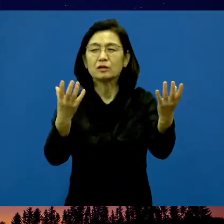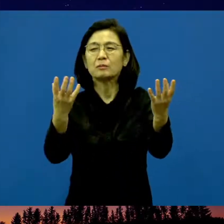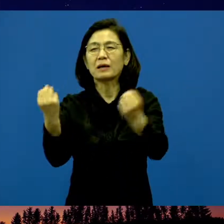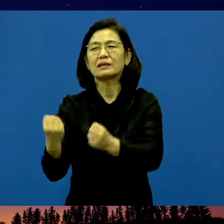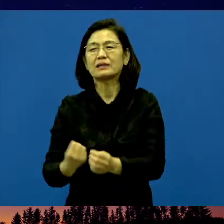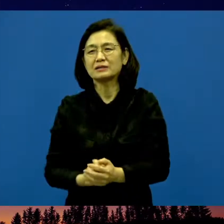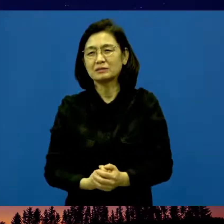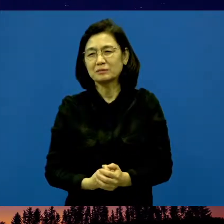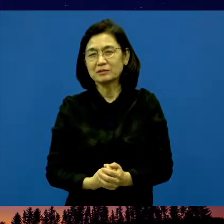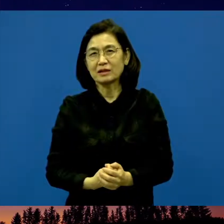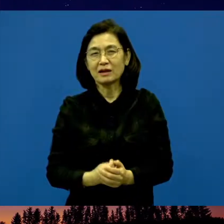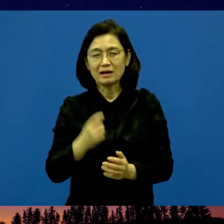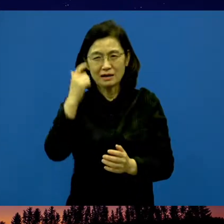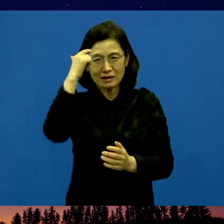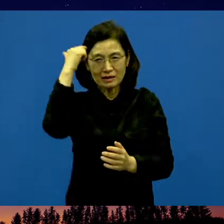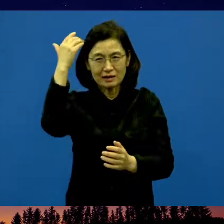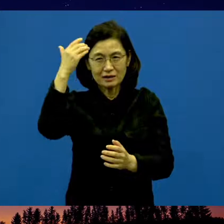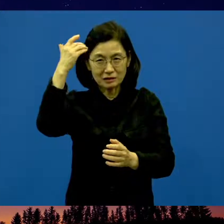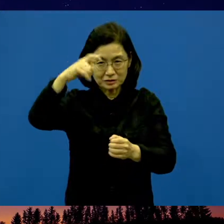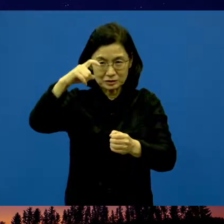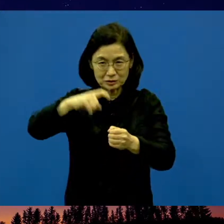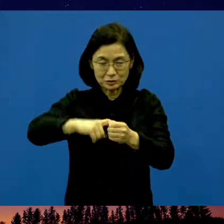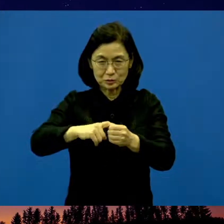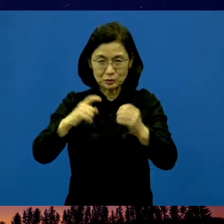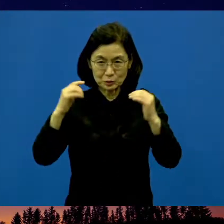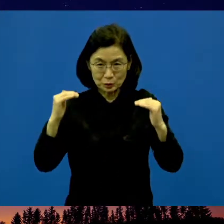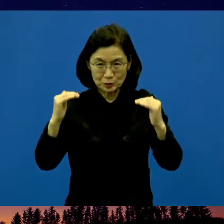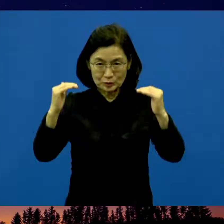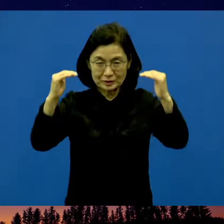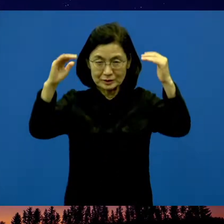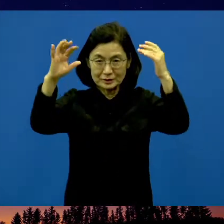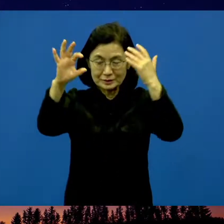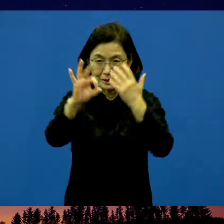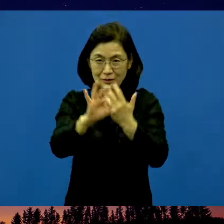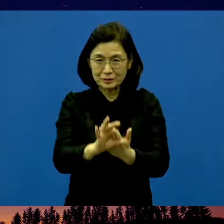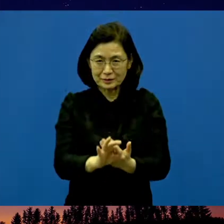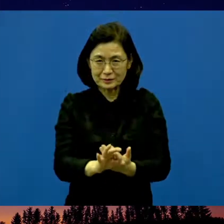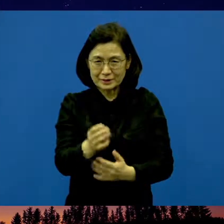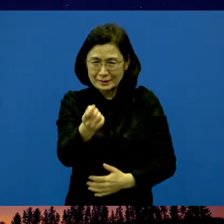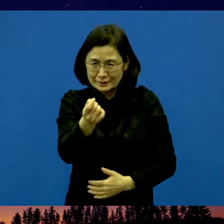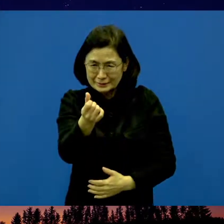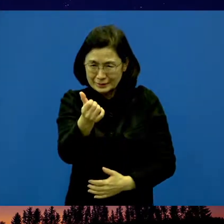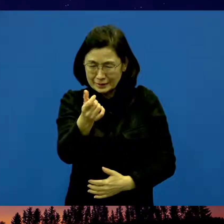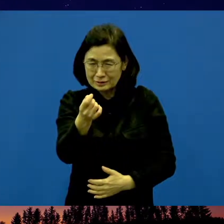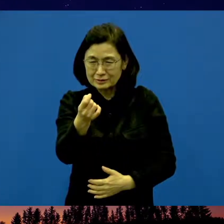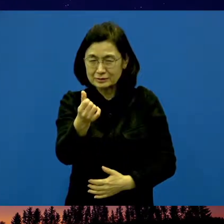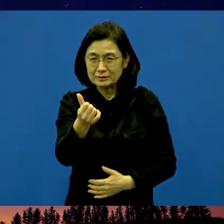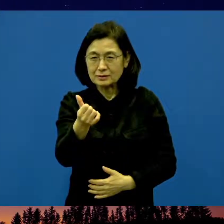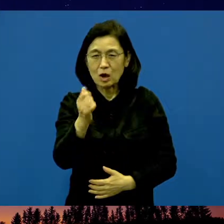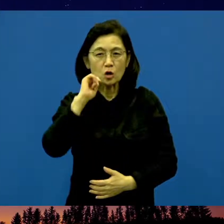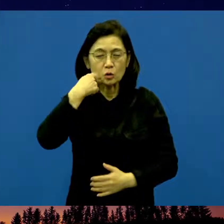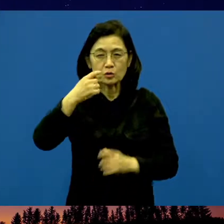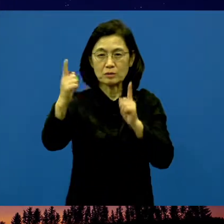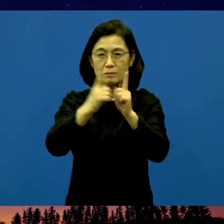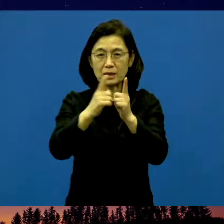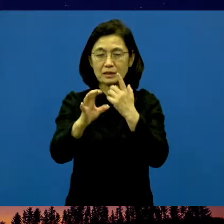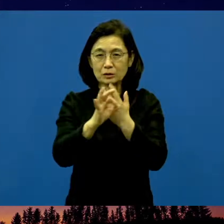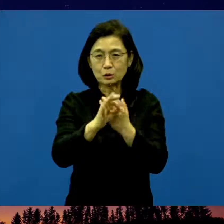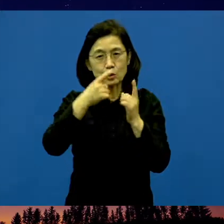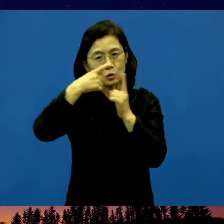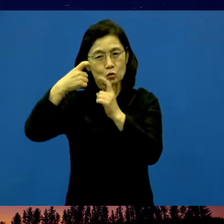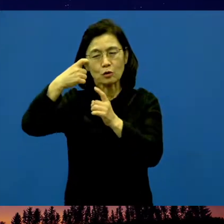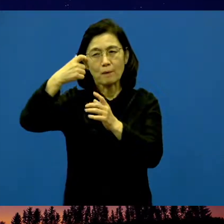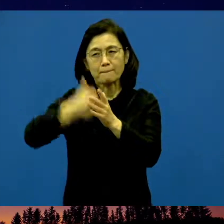우리가 영적으로도 마찬가지입니다. 자라면 웬만한 일에 시험에 들지 않습니다. 누가 시험에 걸어도 넘어가지 않습니다.